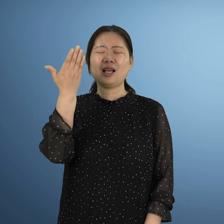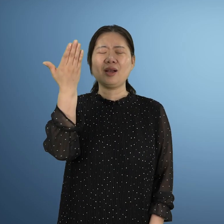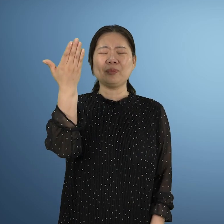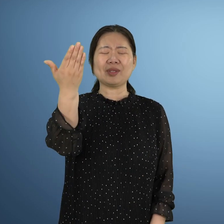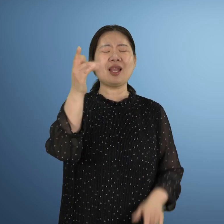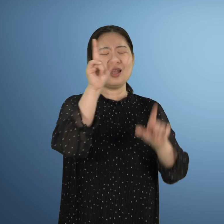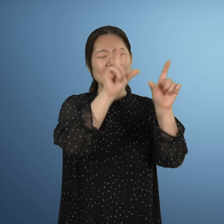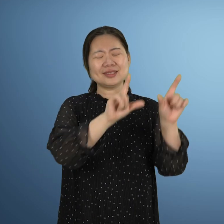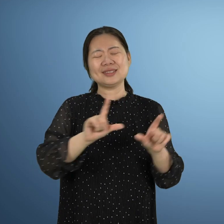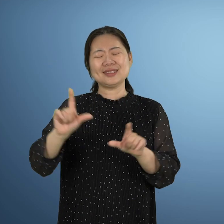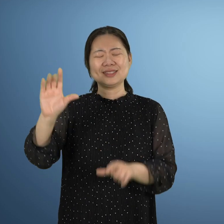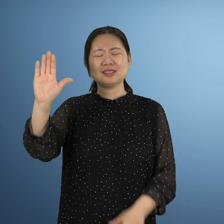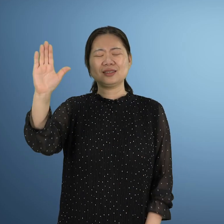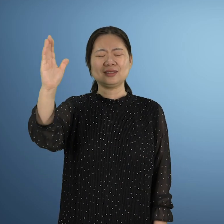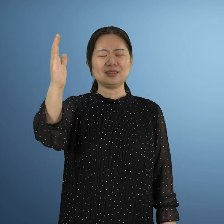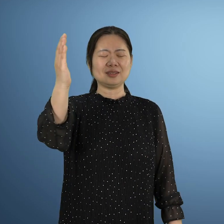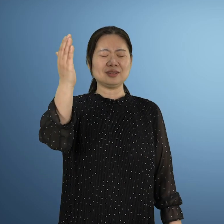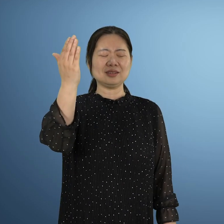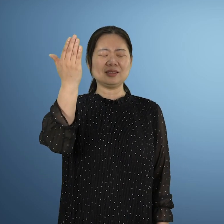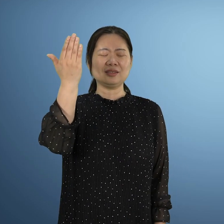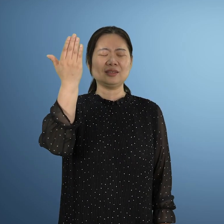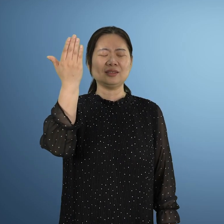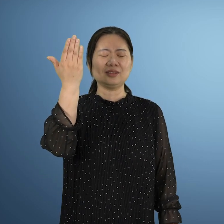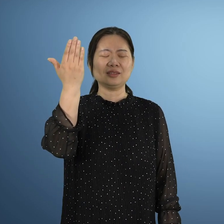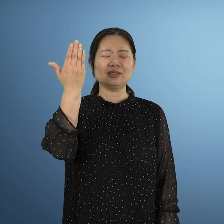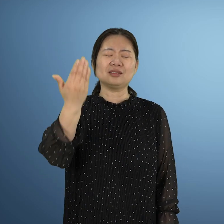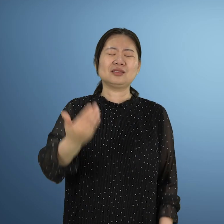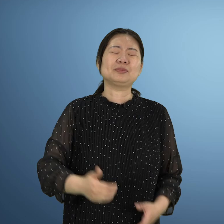당신의 삶 되기를.